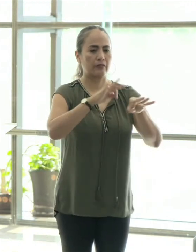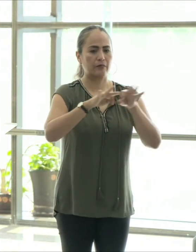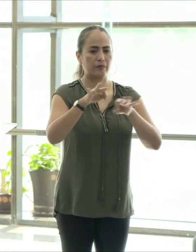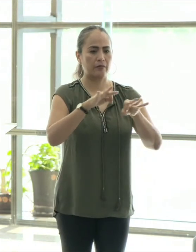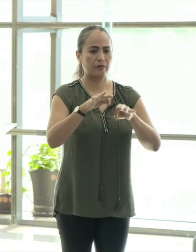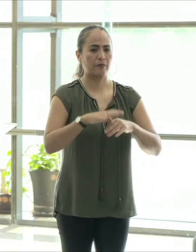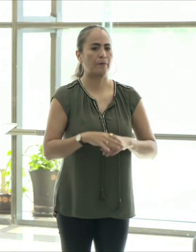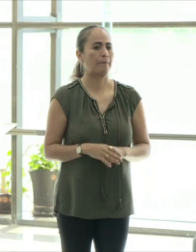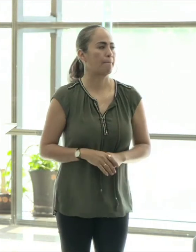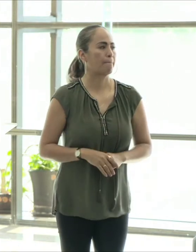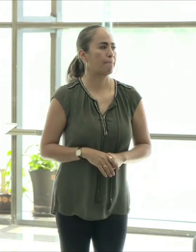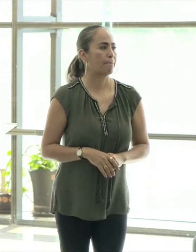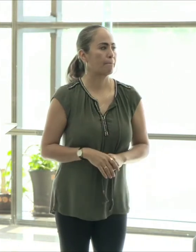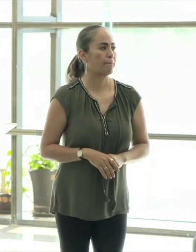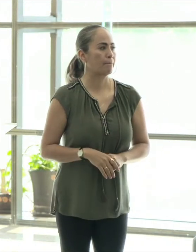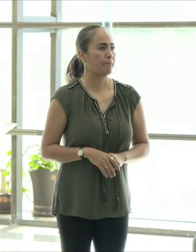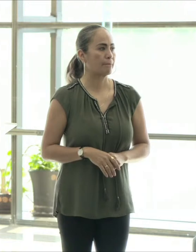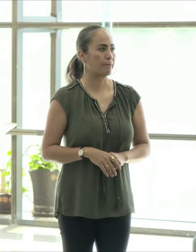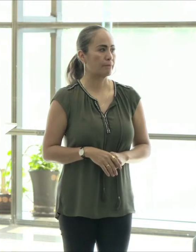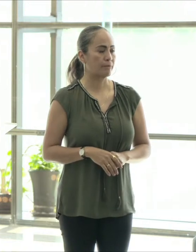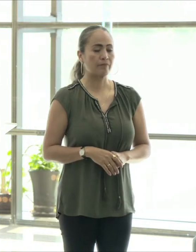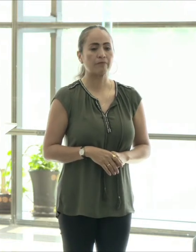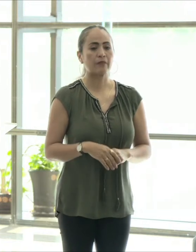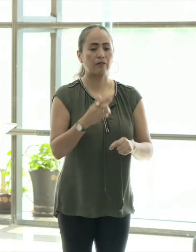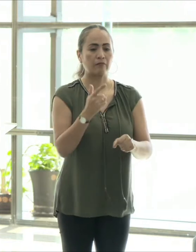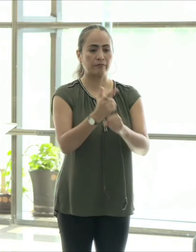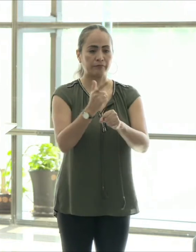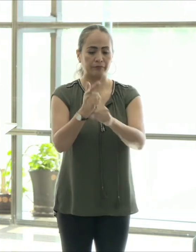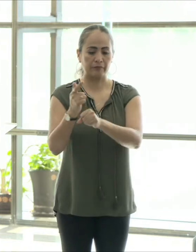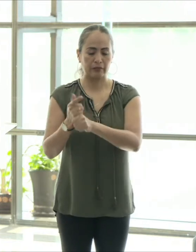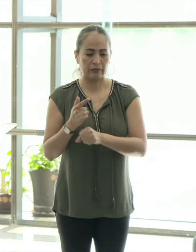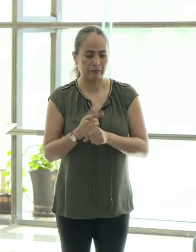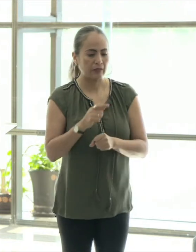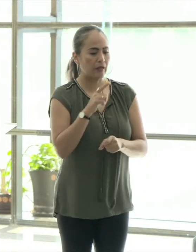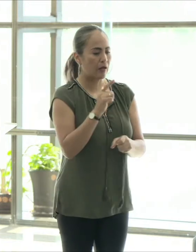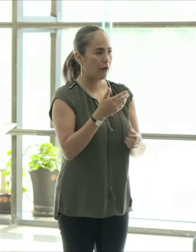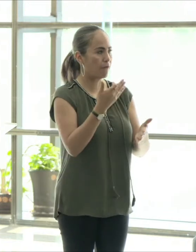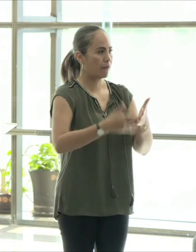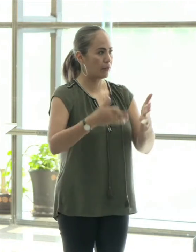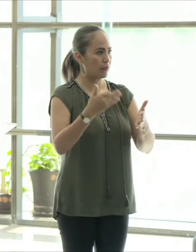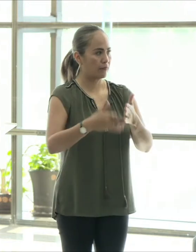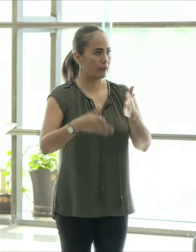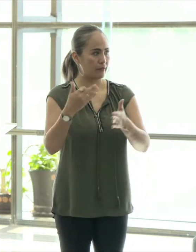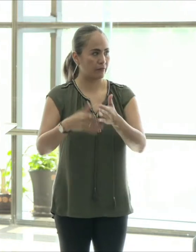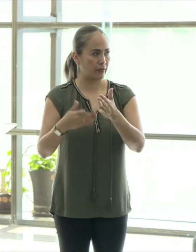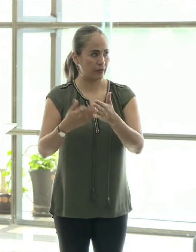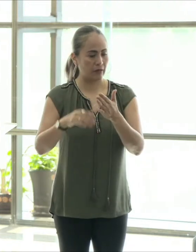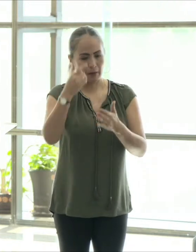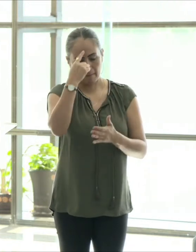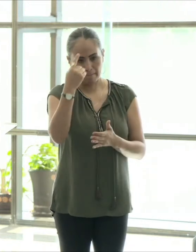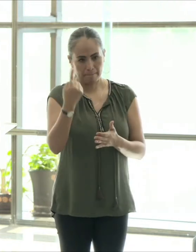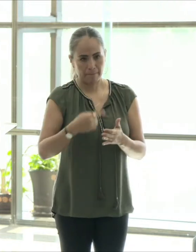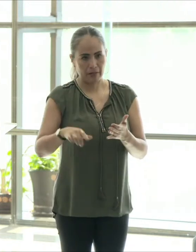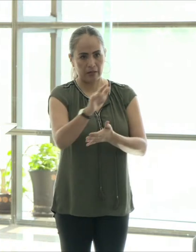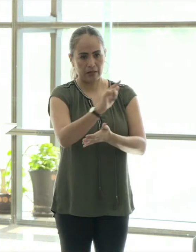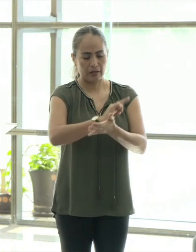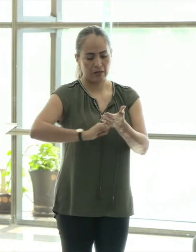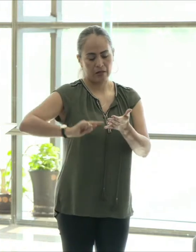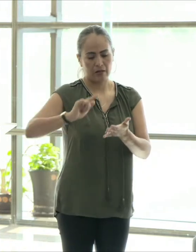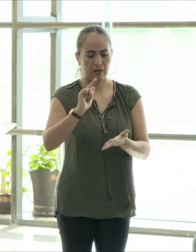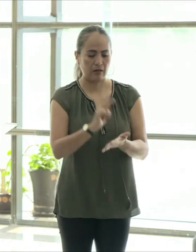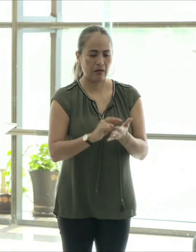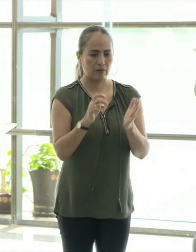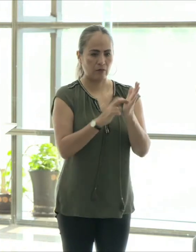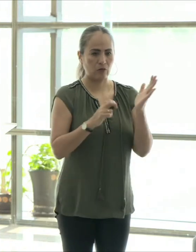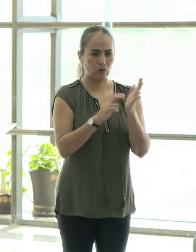así Creo que a lo que nos lleves poder identificar estas áreas de oportunidad para realizar reformas a la legislación actual que